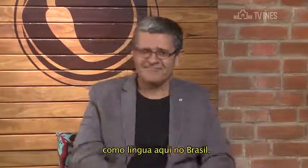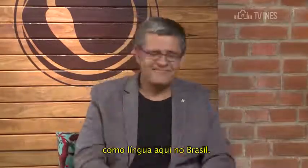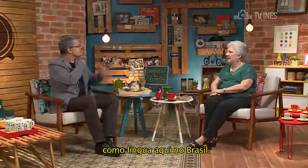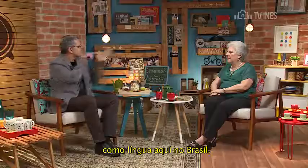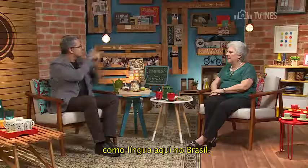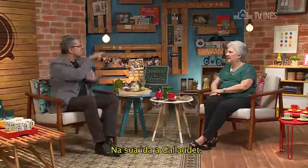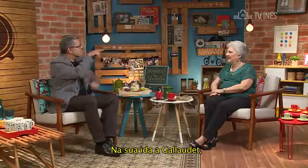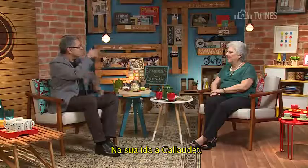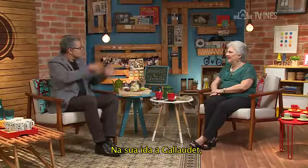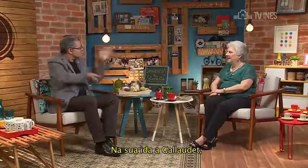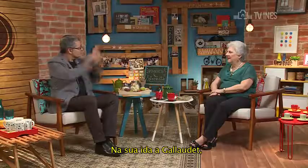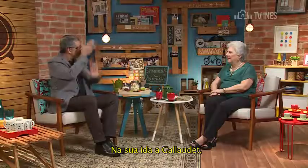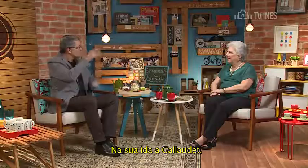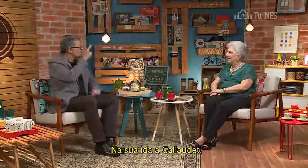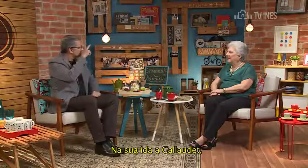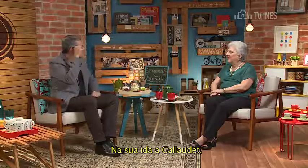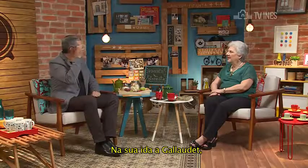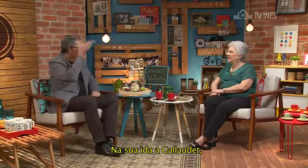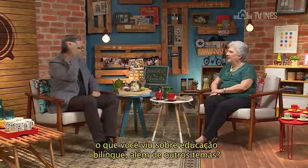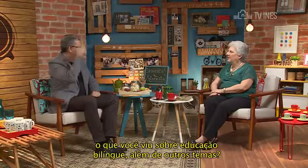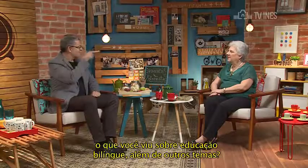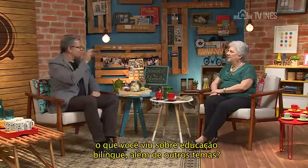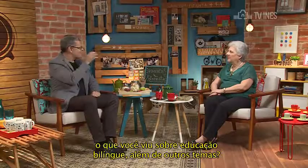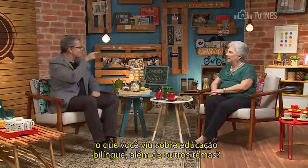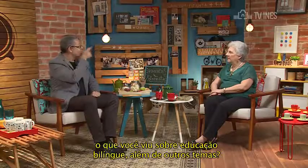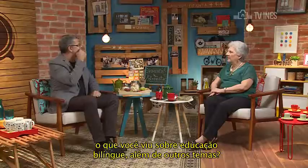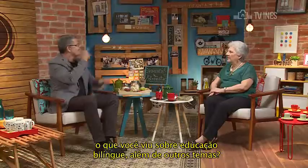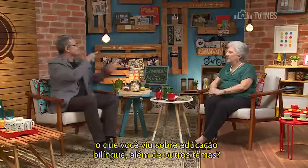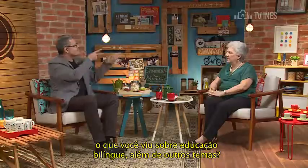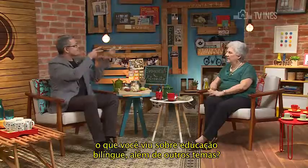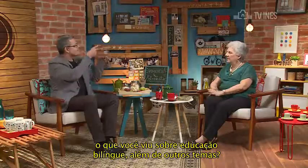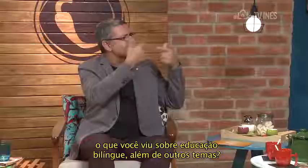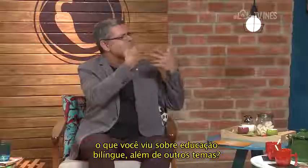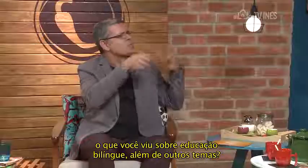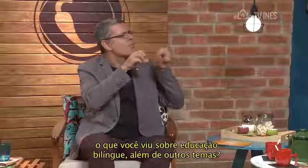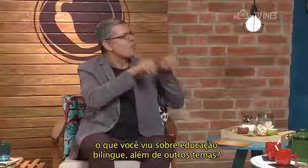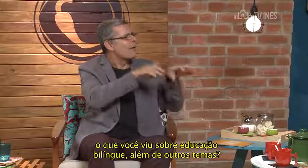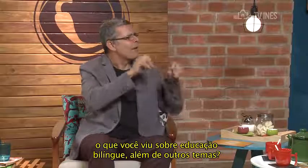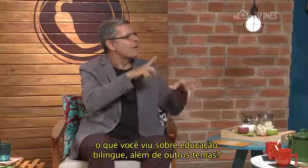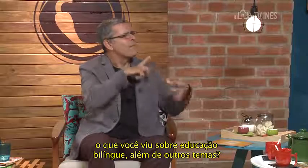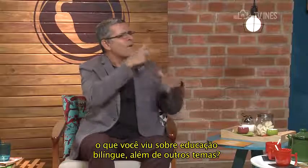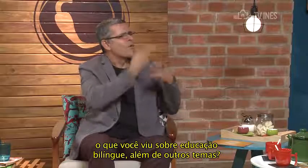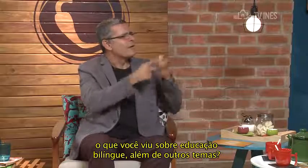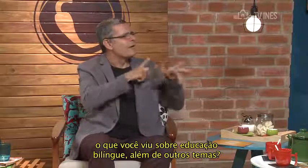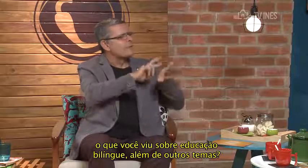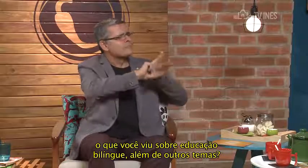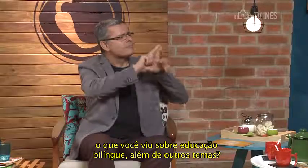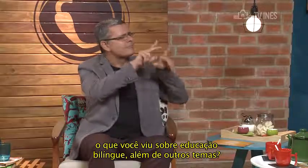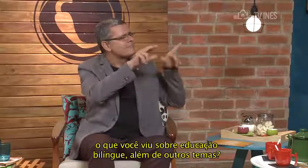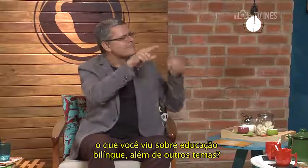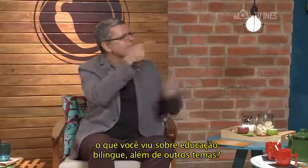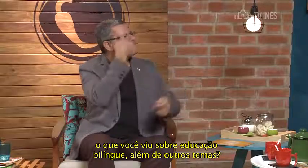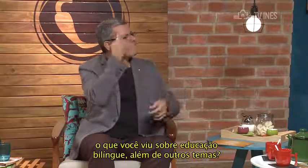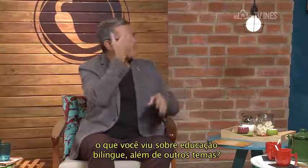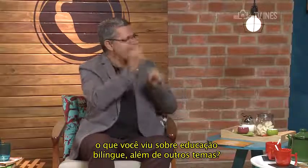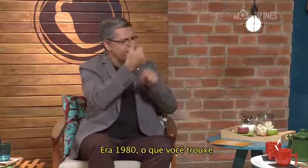no Brasil Na sua ida Galaudete O que você viu Sobre educação Bilingue Além de outros temas